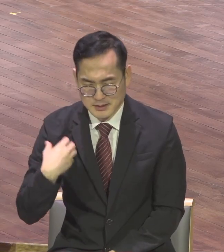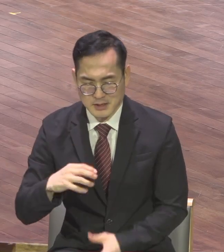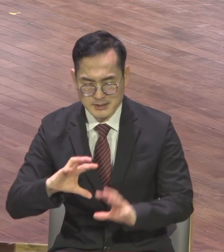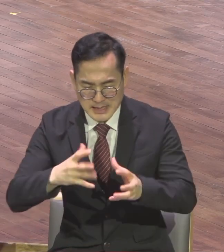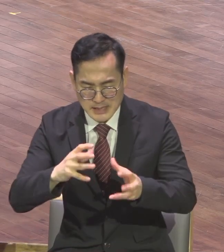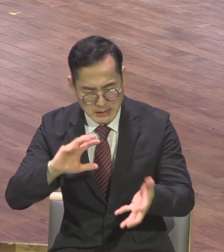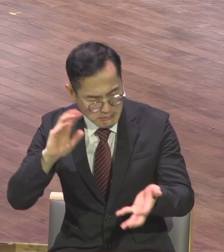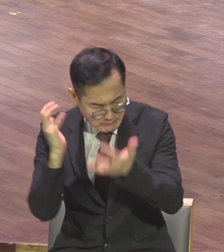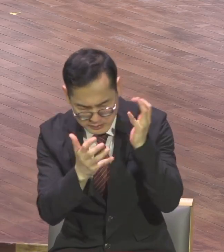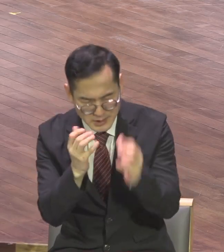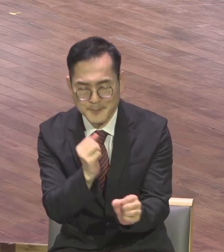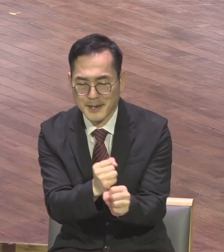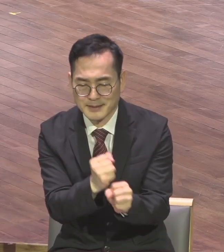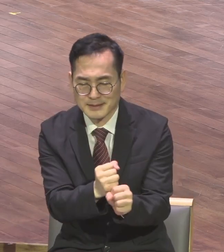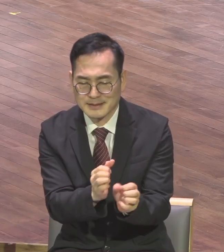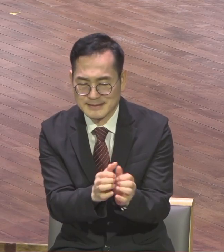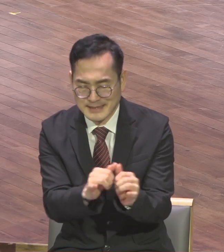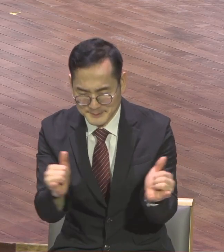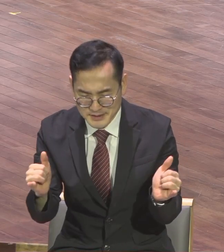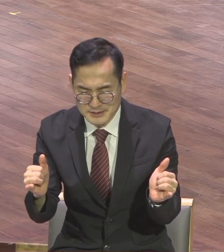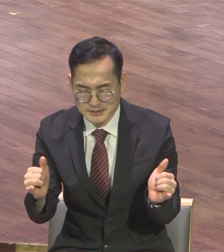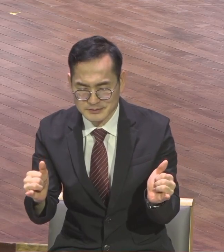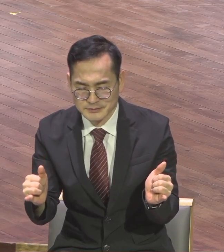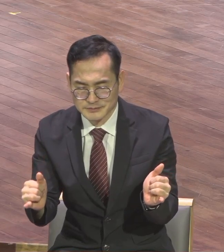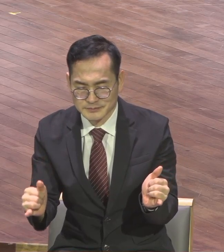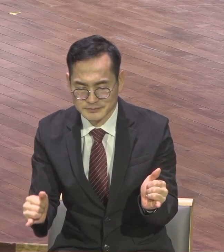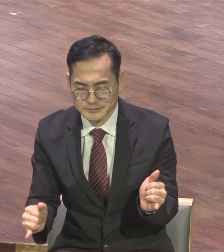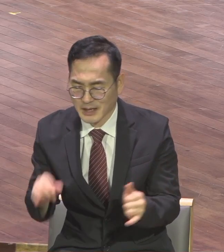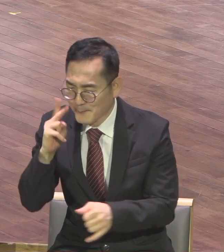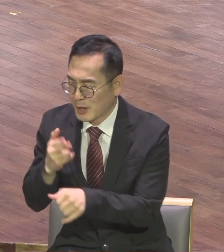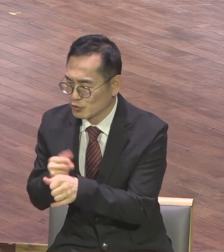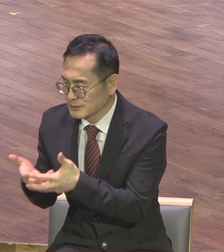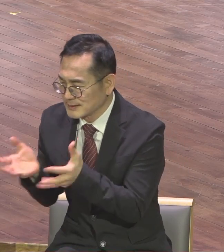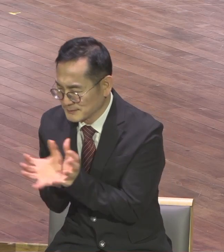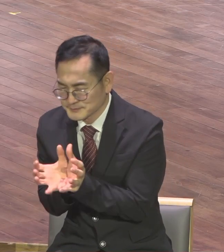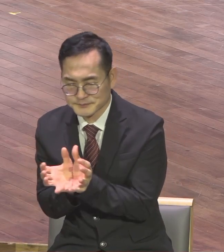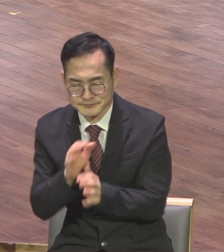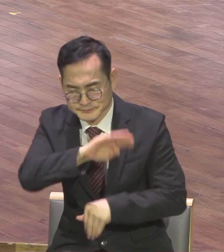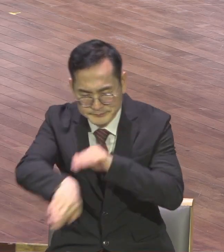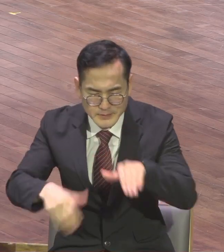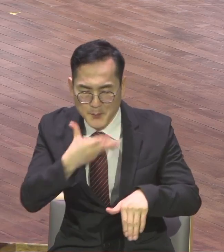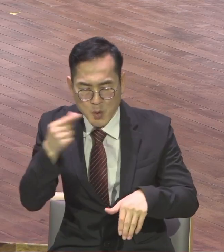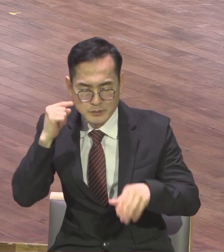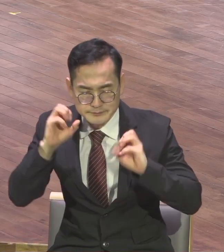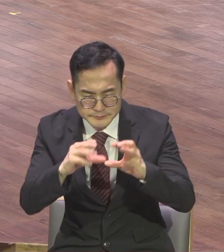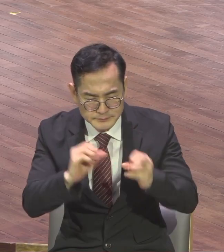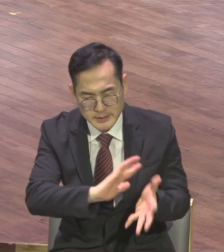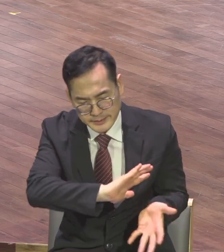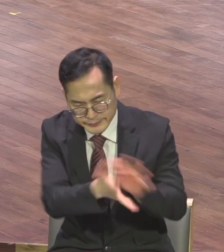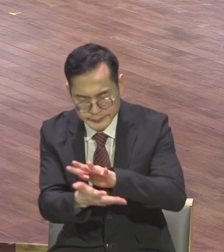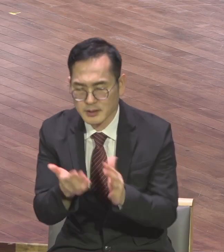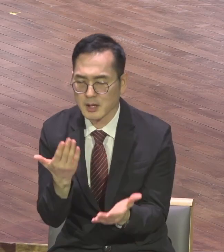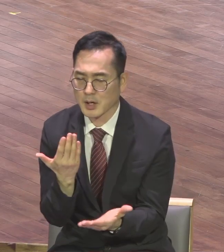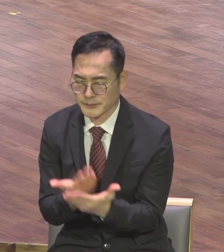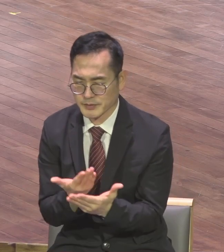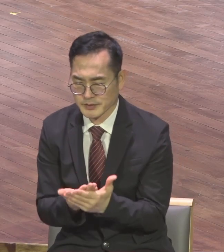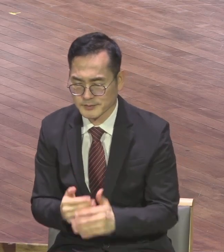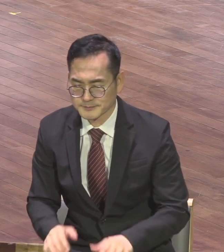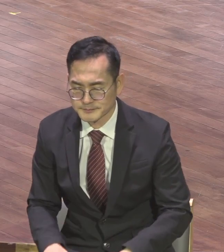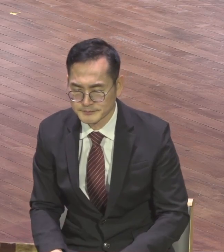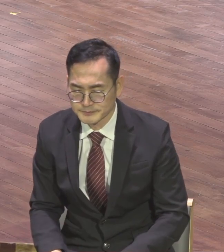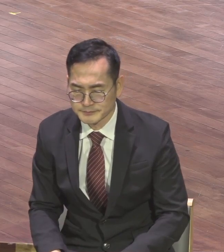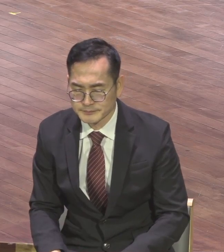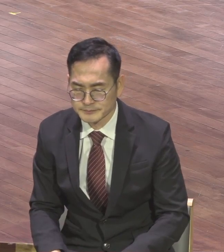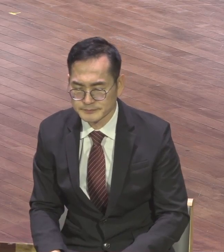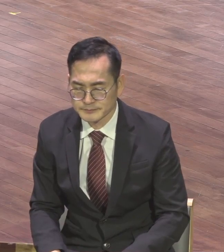사도행전 29장을 기록해 나가는 바울팀이 되게 하여 주옵소서. 그래서 본인이 살고 정말로